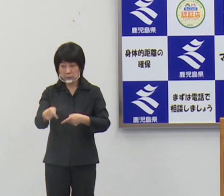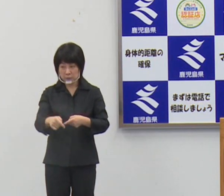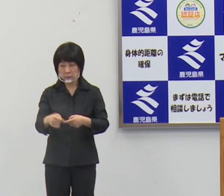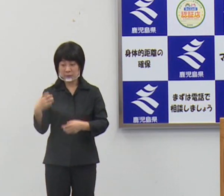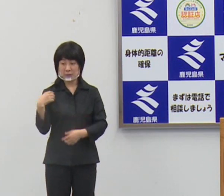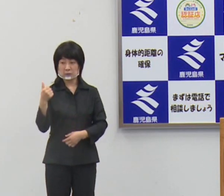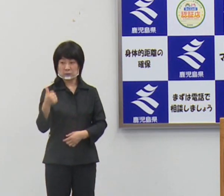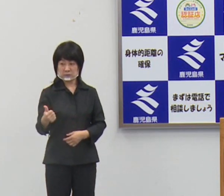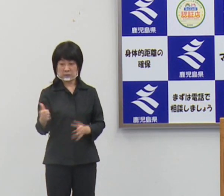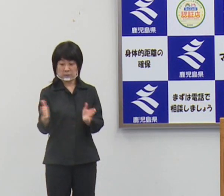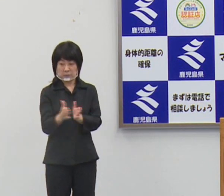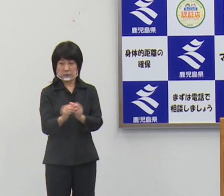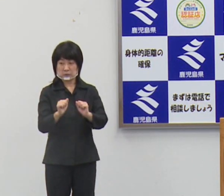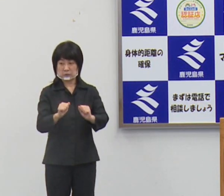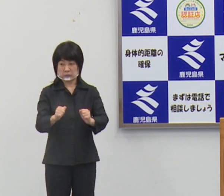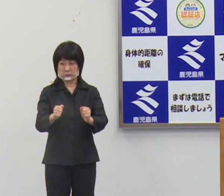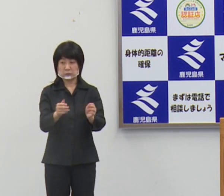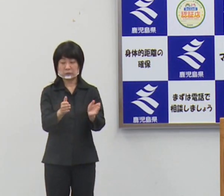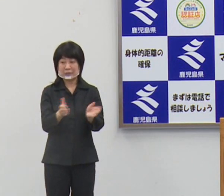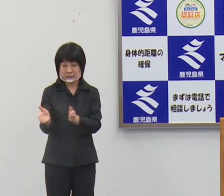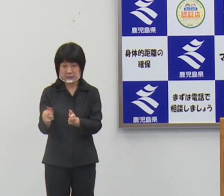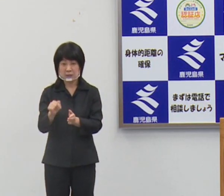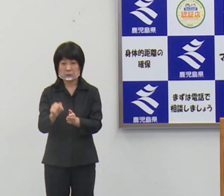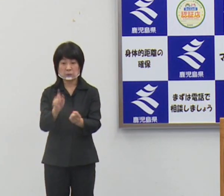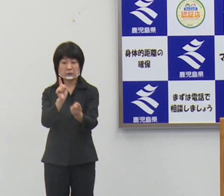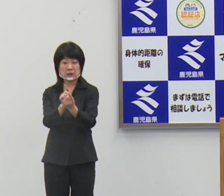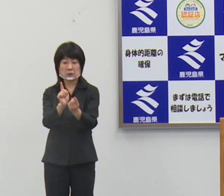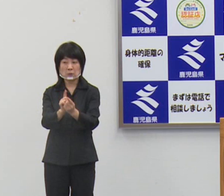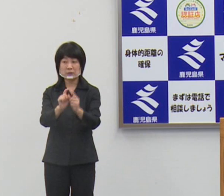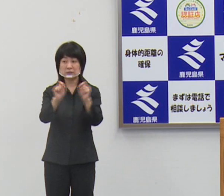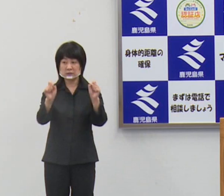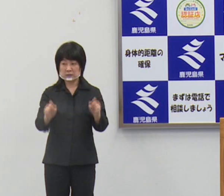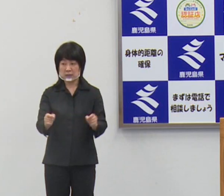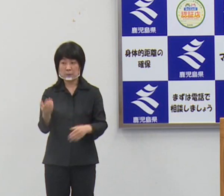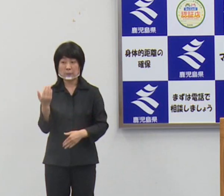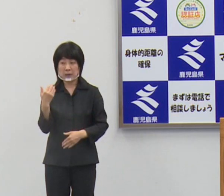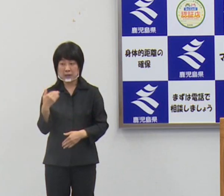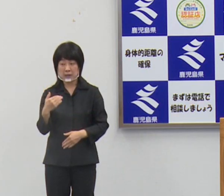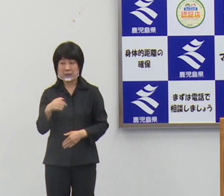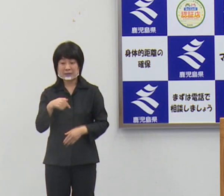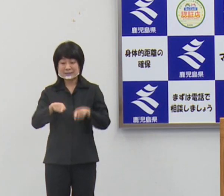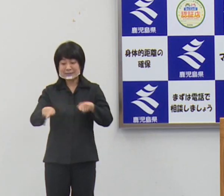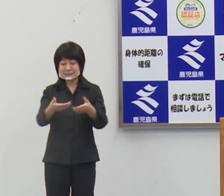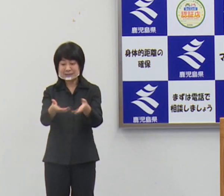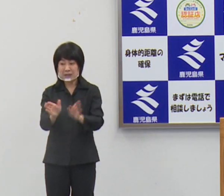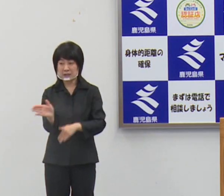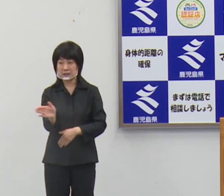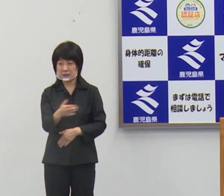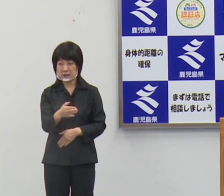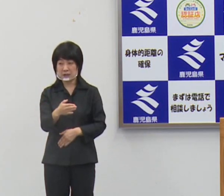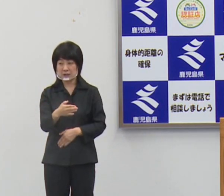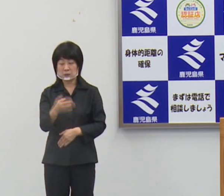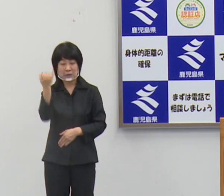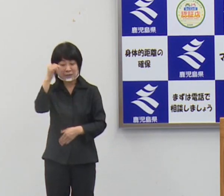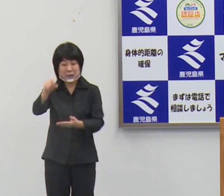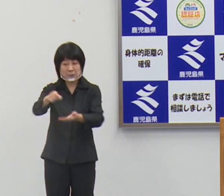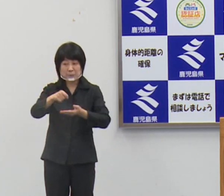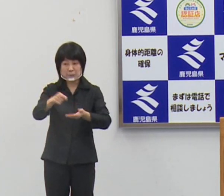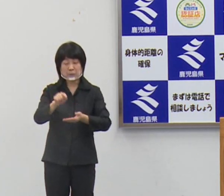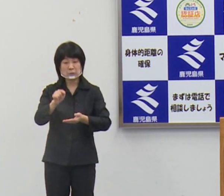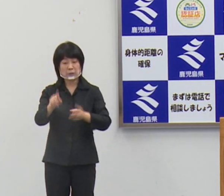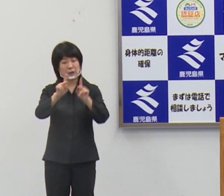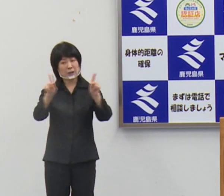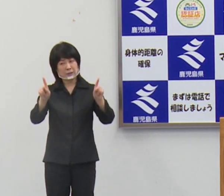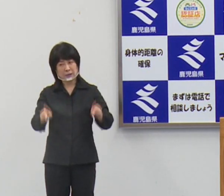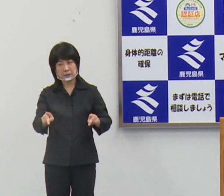応についてなんですが、この対応強化によってこれまで例えば自治体側から上がってきたいた意見ですとか、どういった課